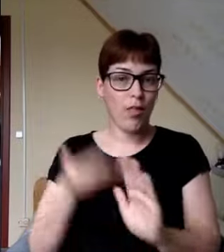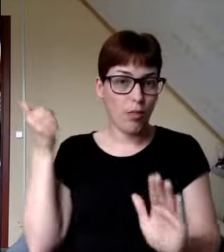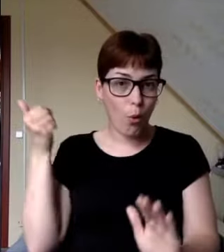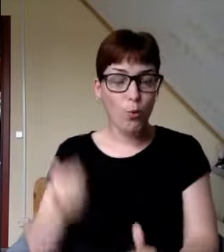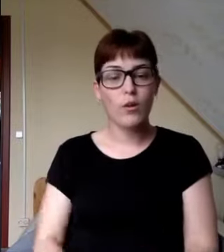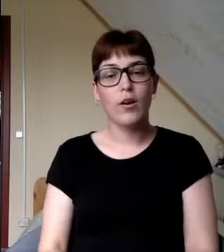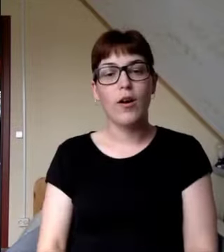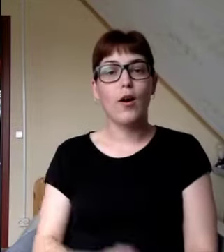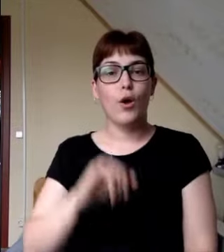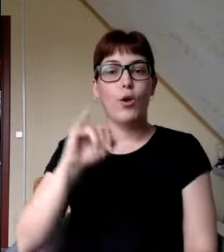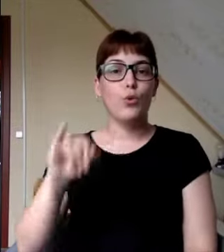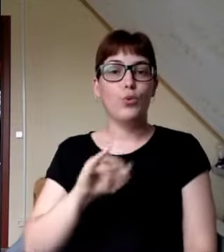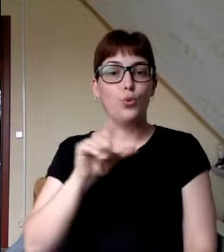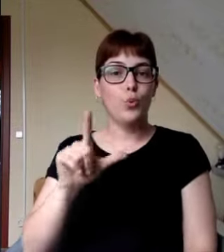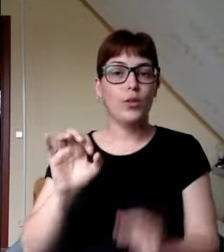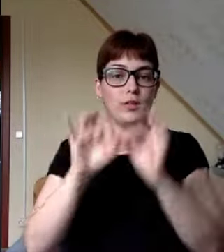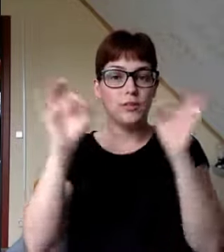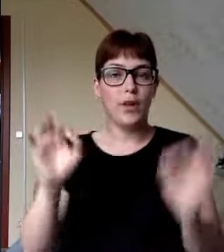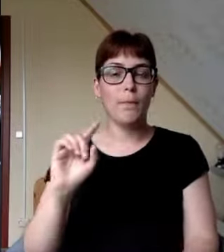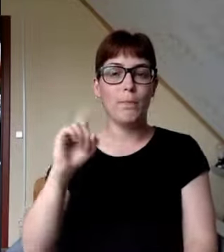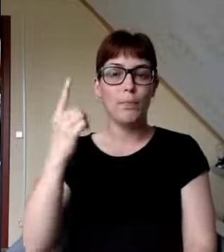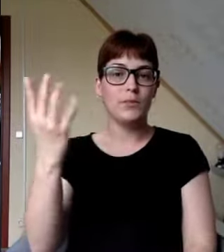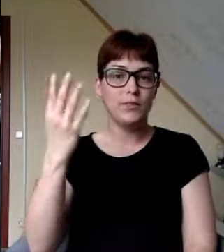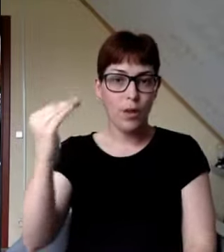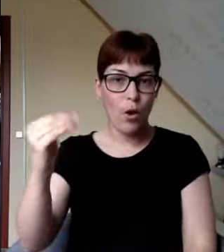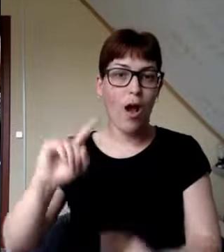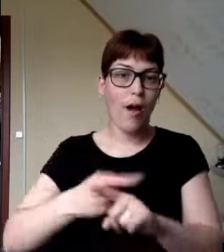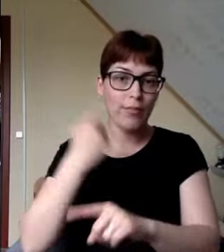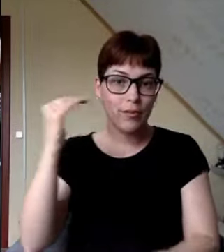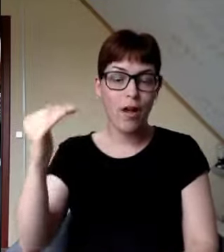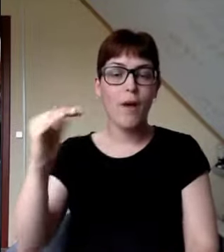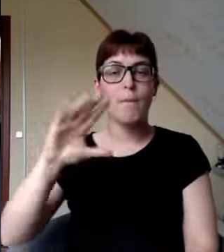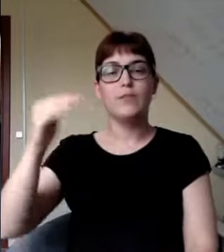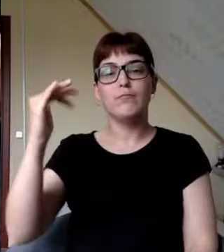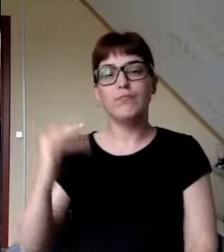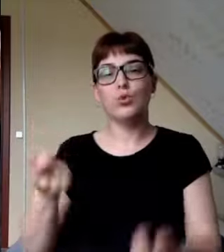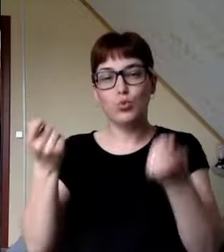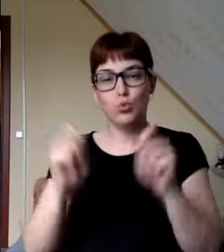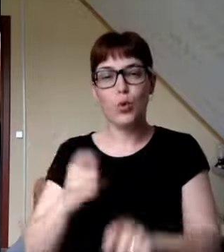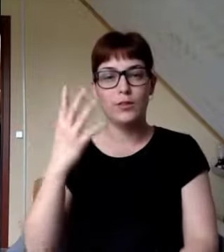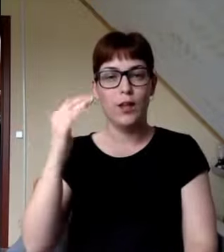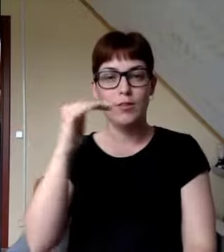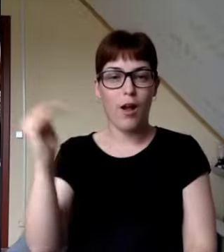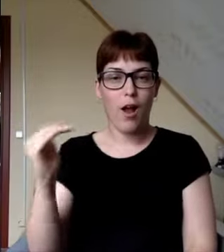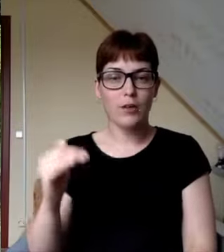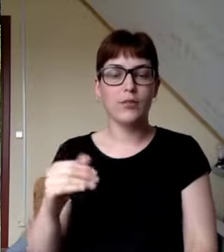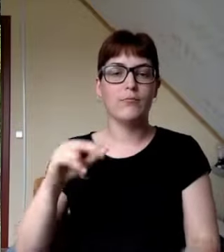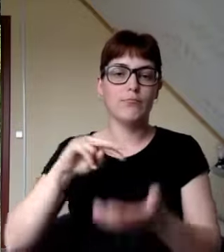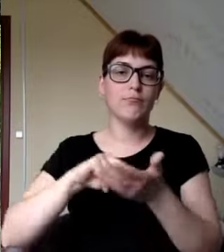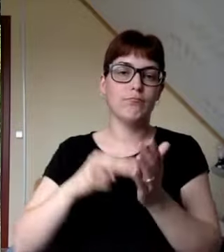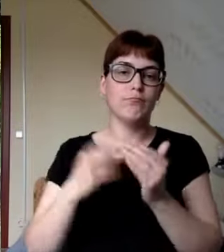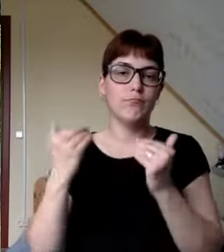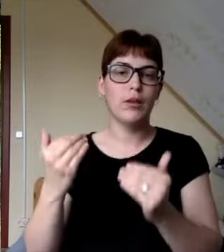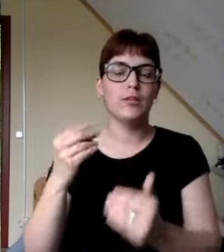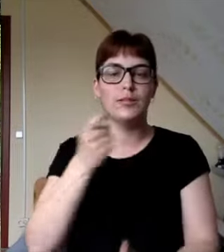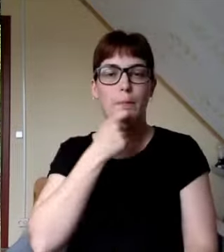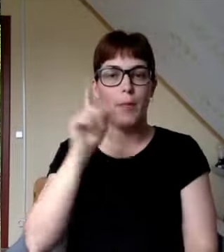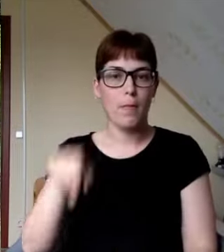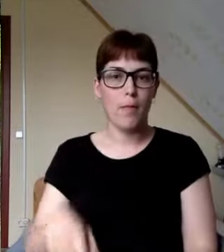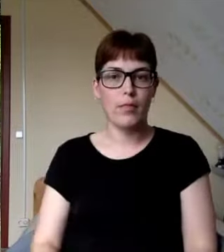jūliju sākumā, pirmā ceturtdiena atkal ir kārta, un pēc ar nozlēgošos četras kārtas ir parecēti 70 mērķi.